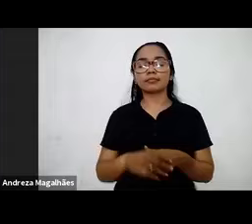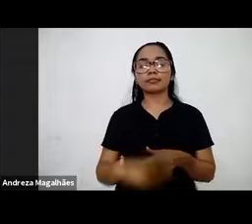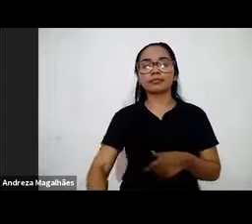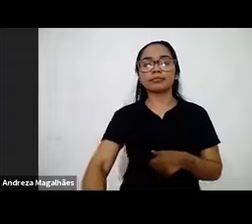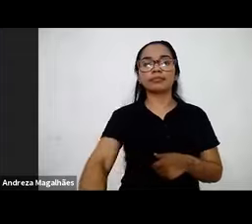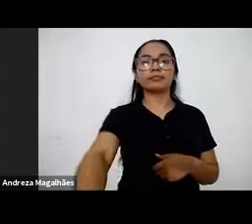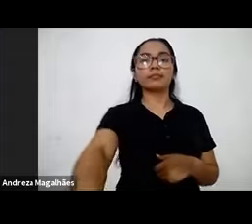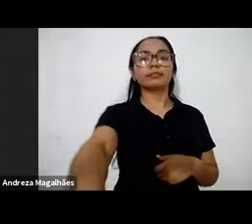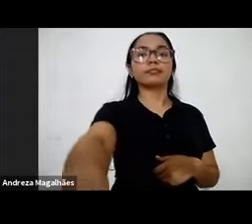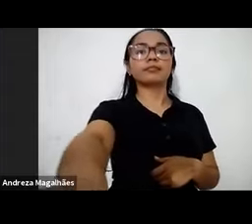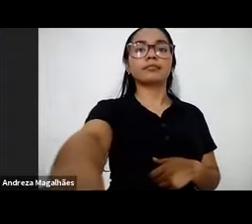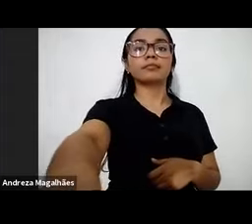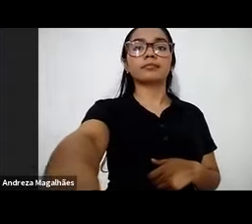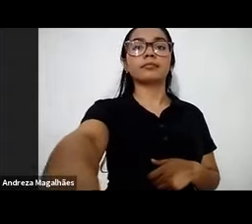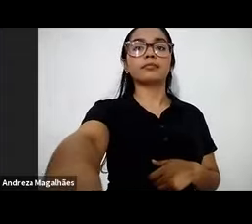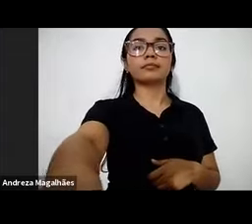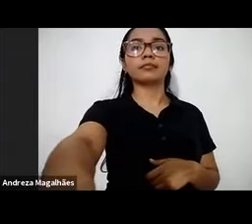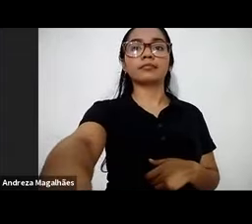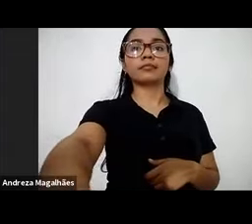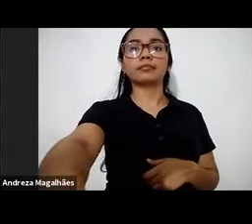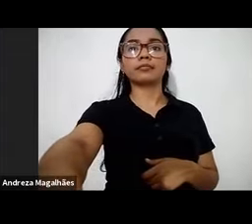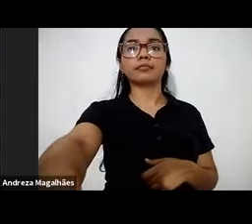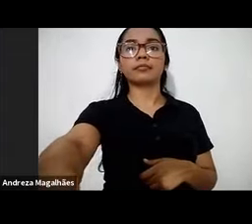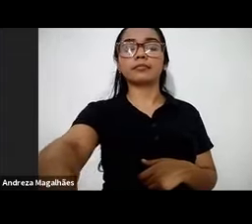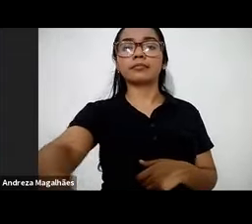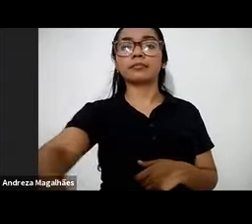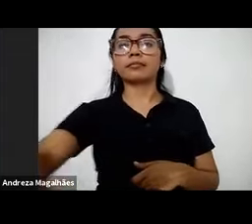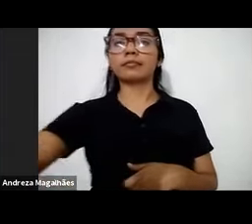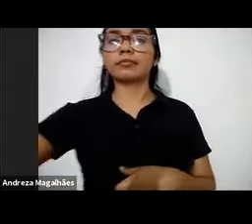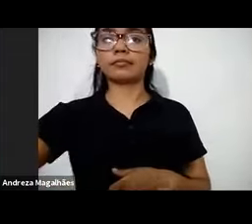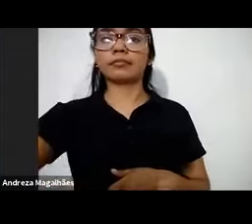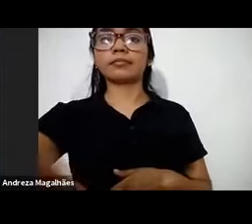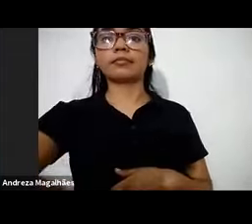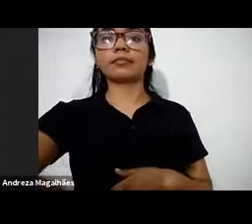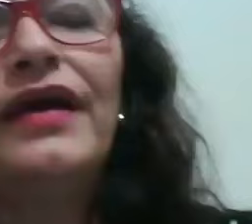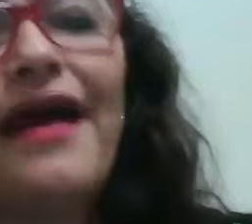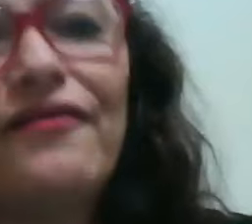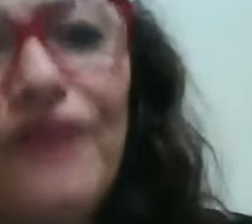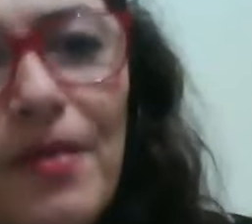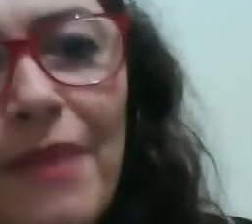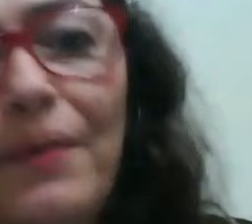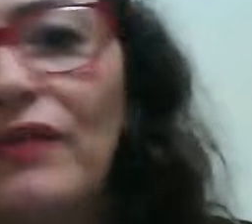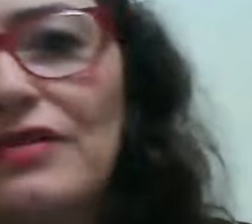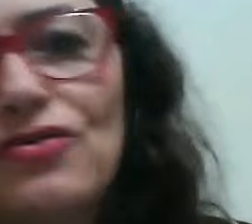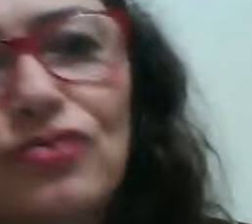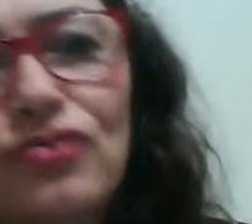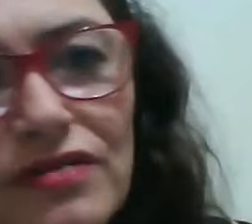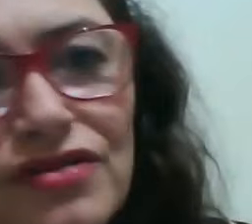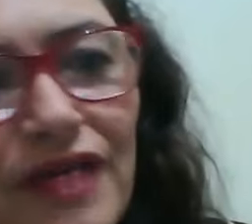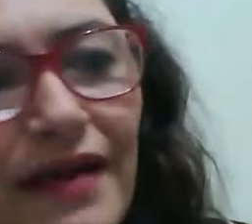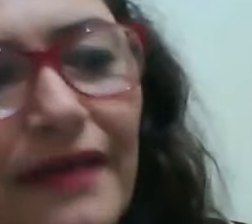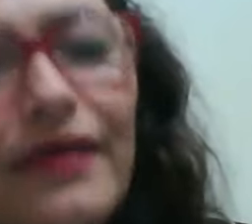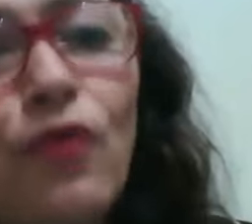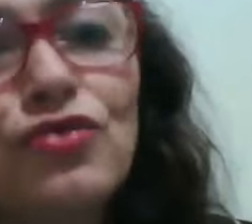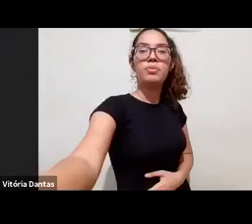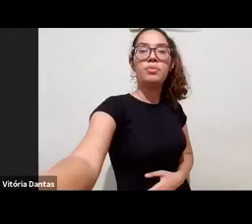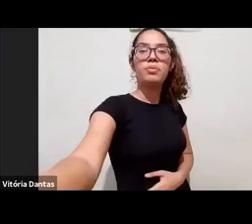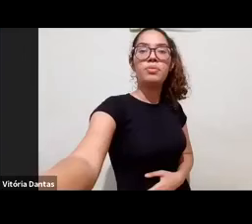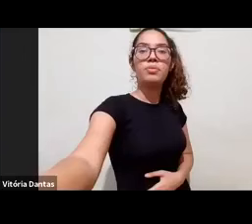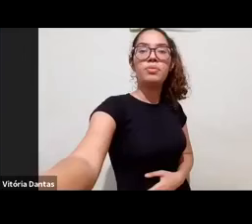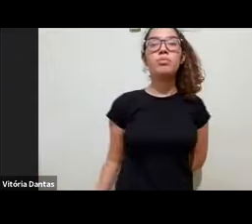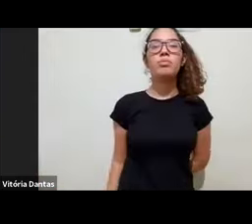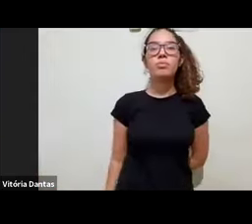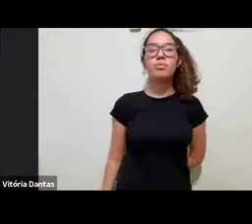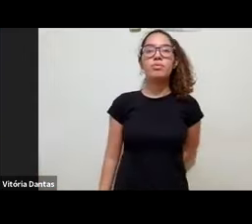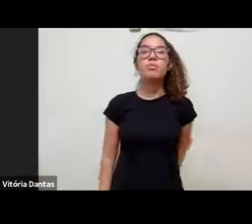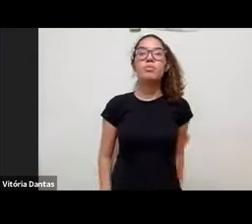Então, foi nesse lugar em que, por isso que eu estou aqui, eu defendo e reafirmo a importância de todos estarem aqui construindo